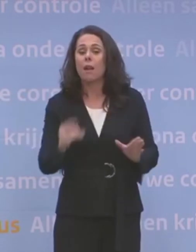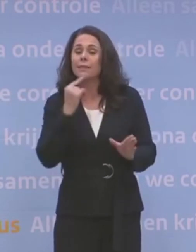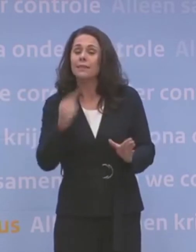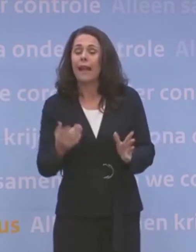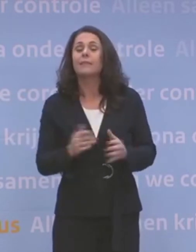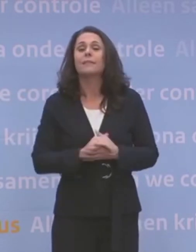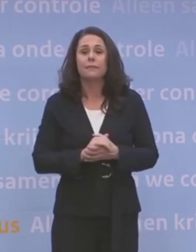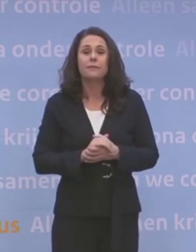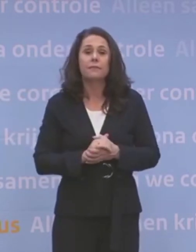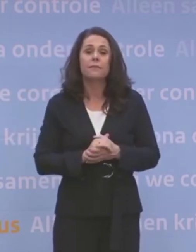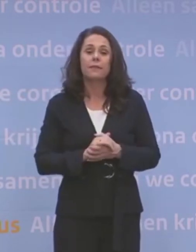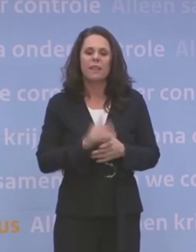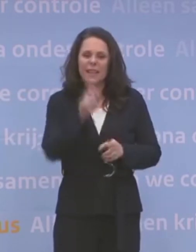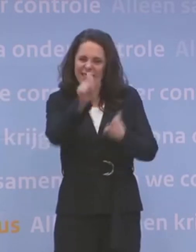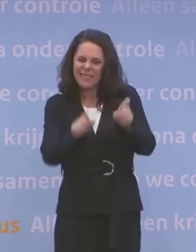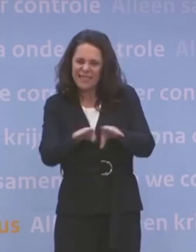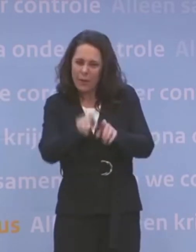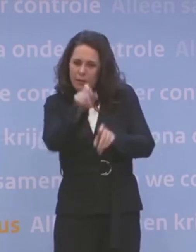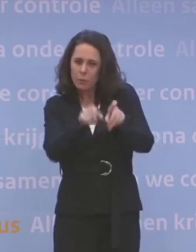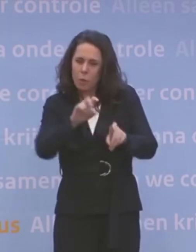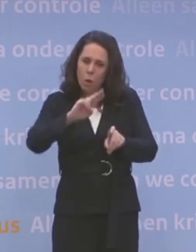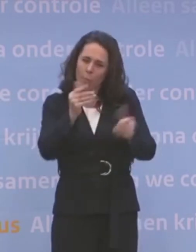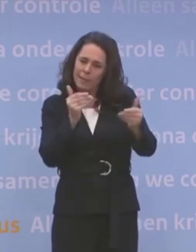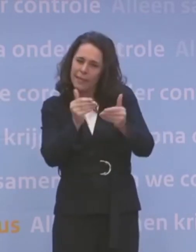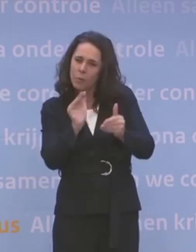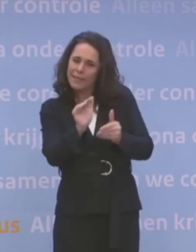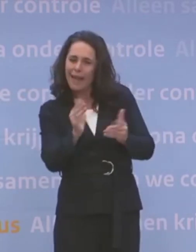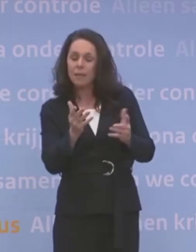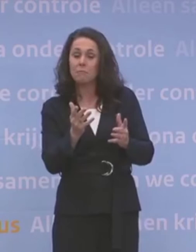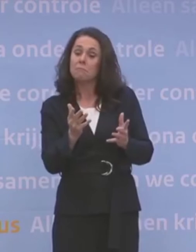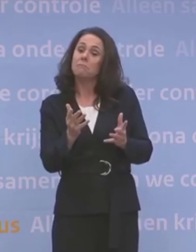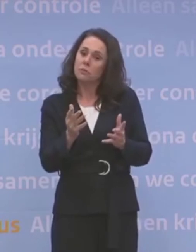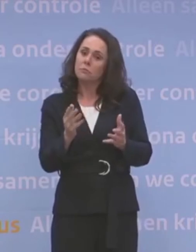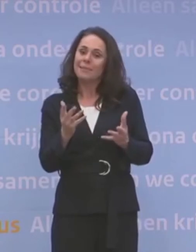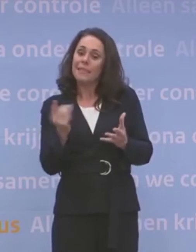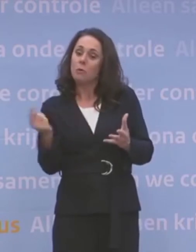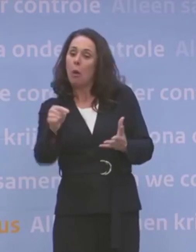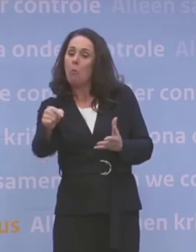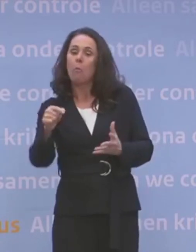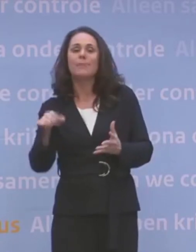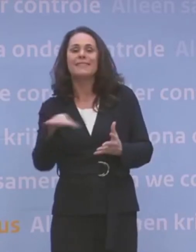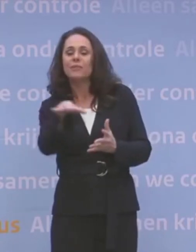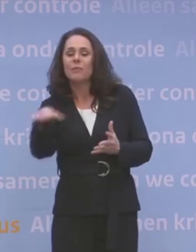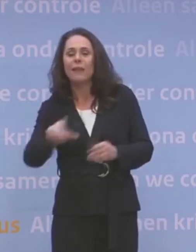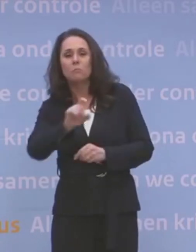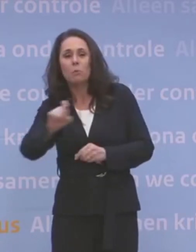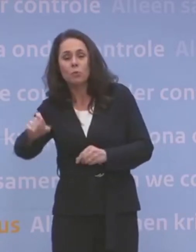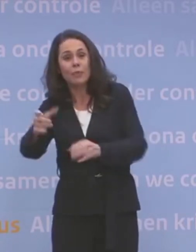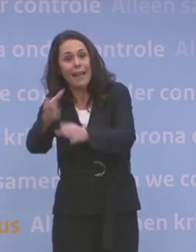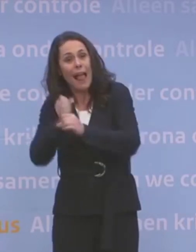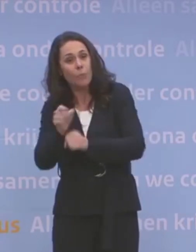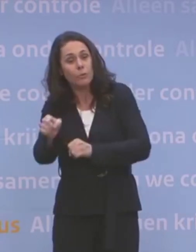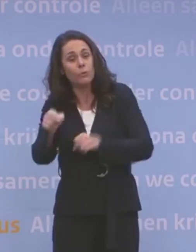we graag die personen opnieuw zouden willen benaderen als er een situatie zich voordeed waarbij bemonstering zou helpen, zoals